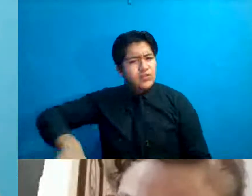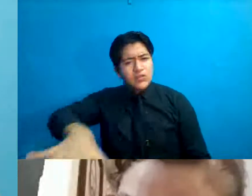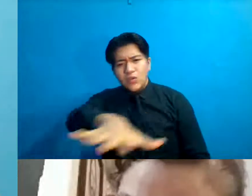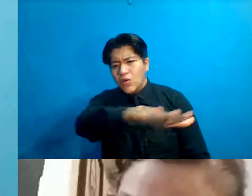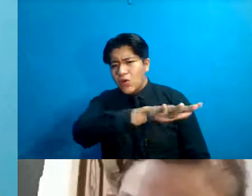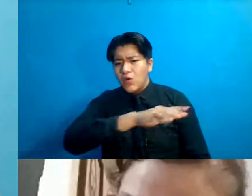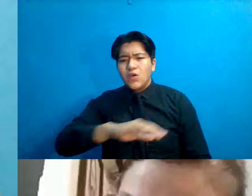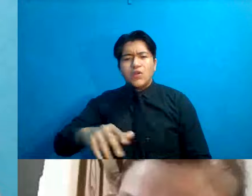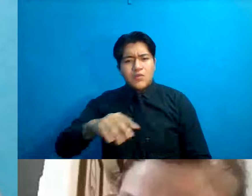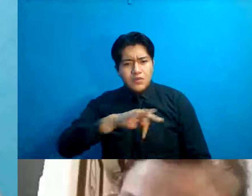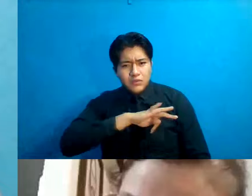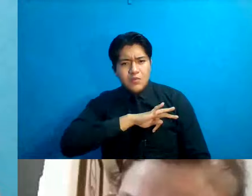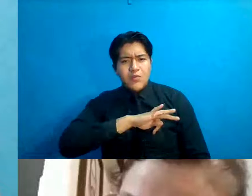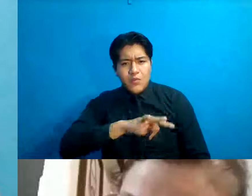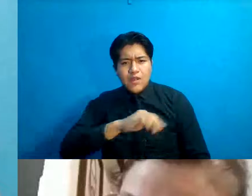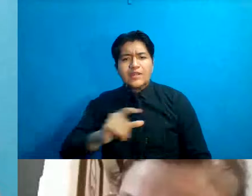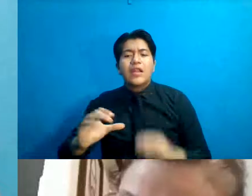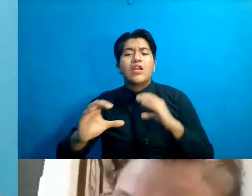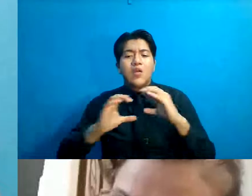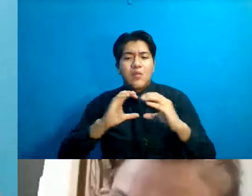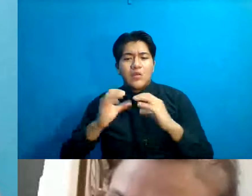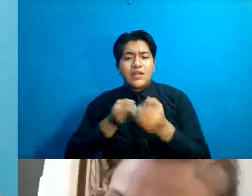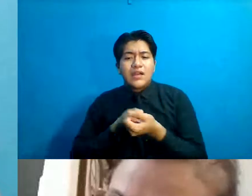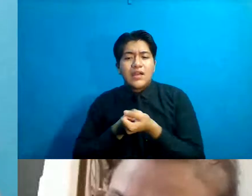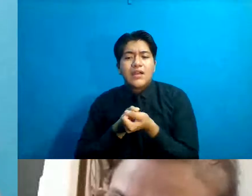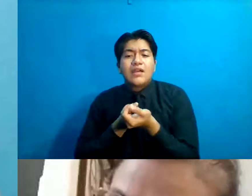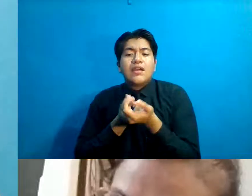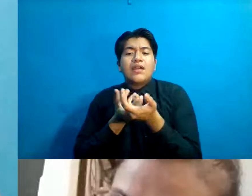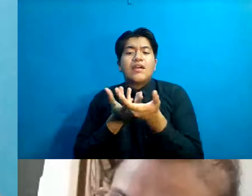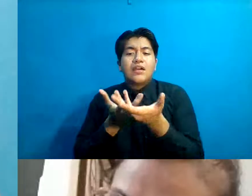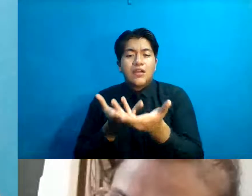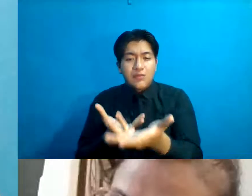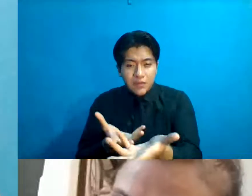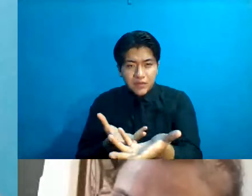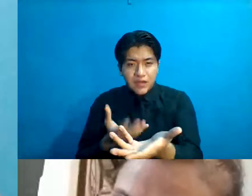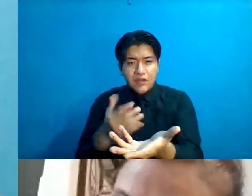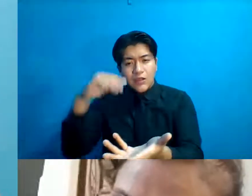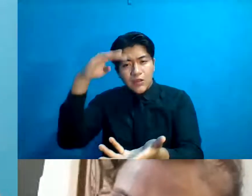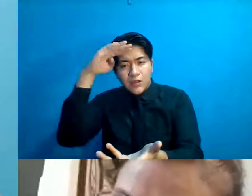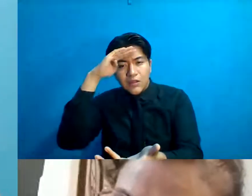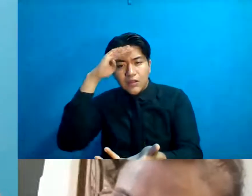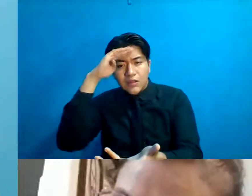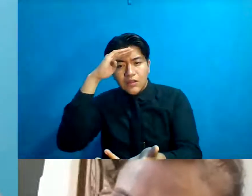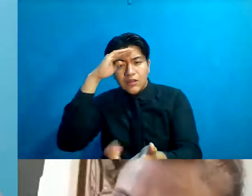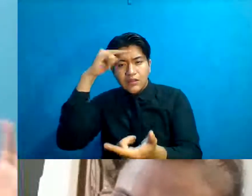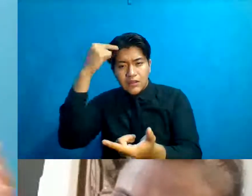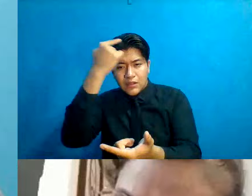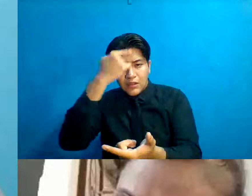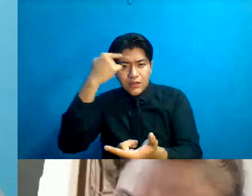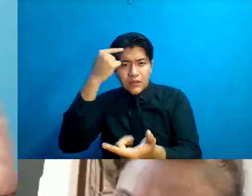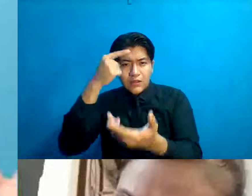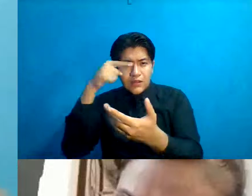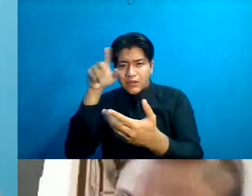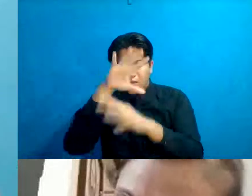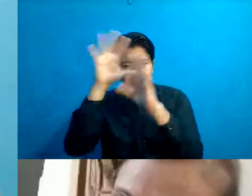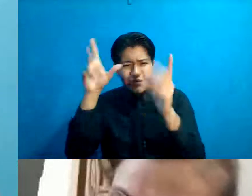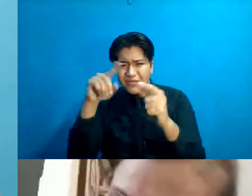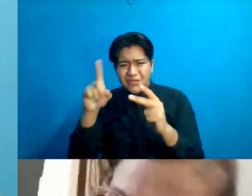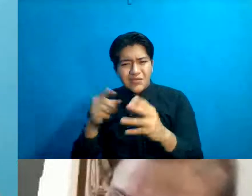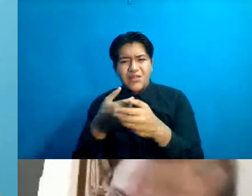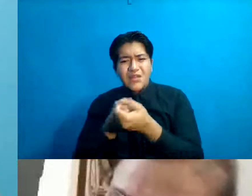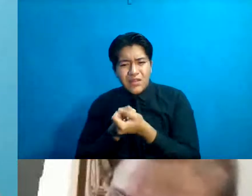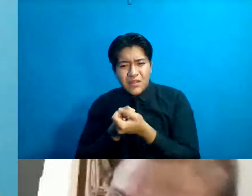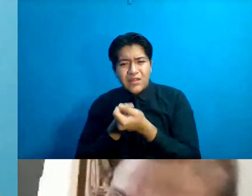para poder expresarse, para poder a través del pensamiento, no quieren indagar en la teoría de la mente, según Chomsky,